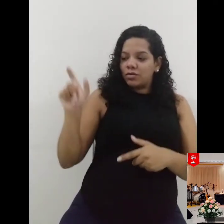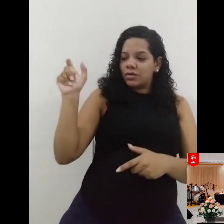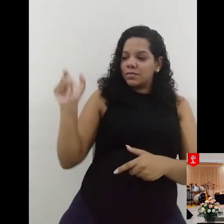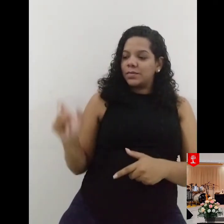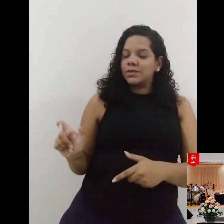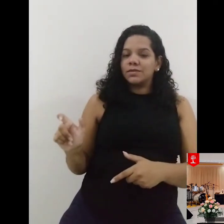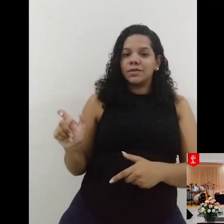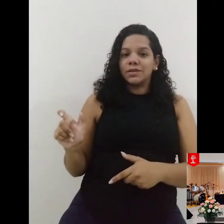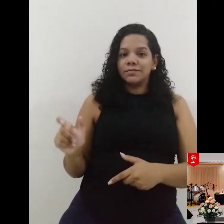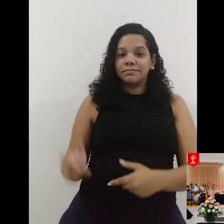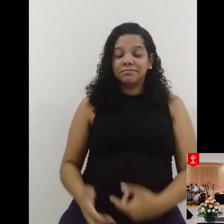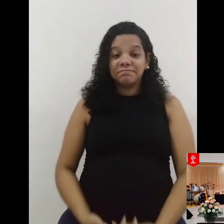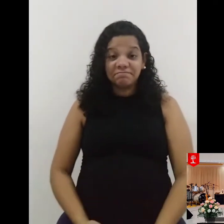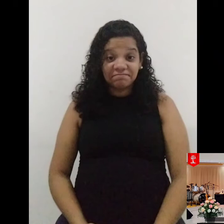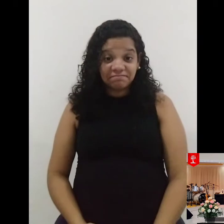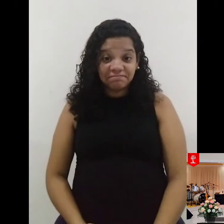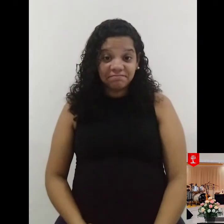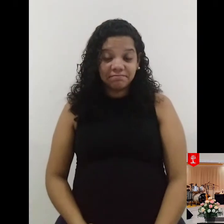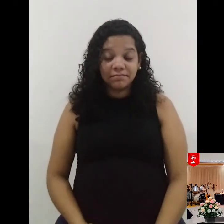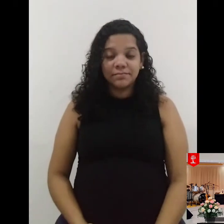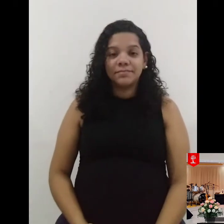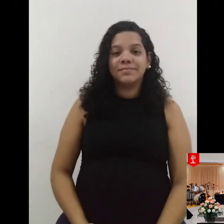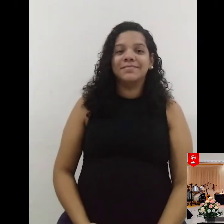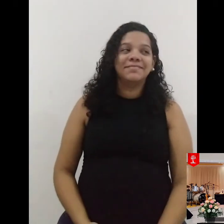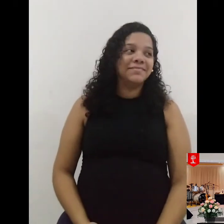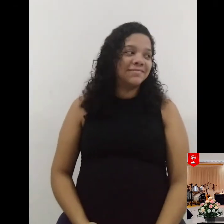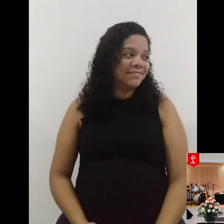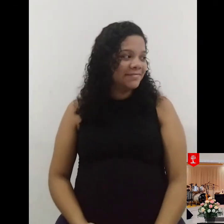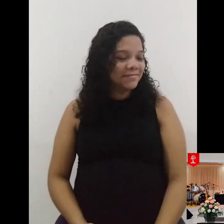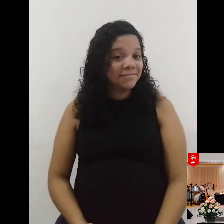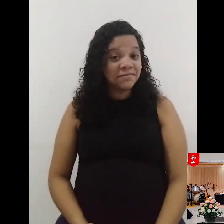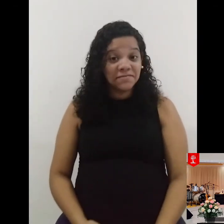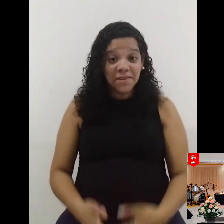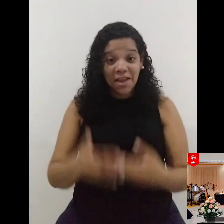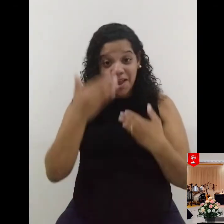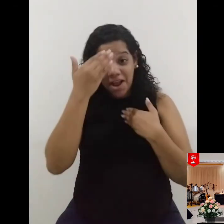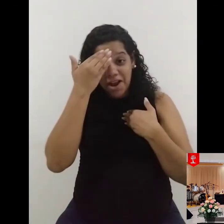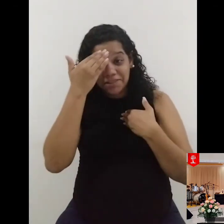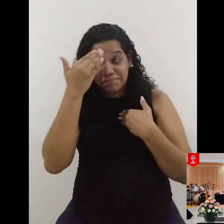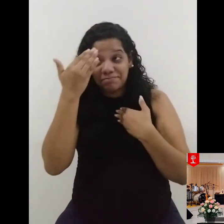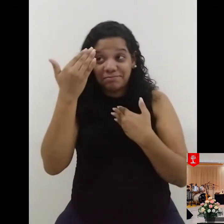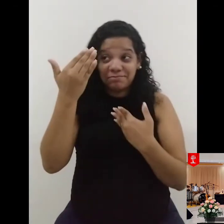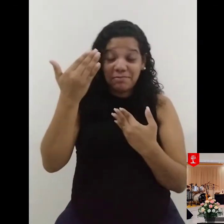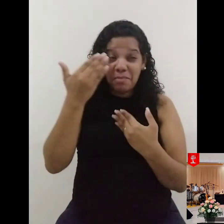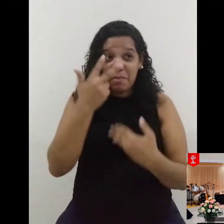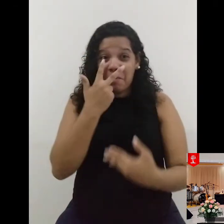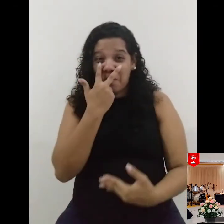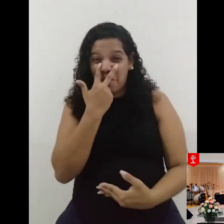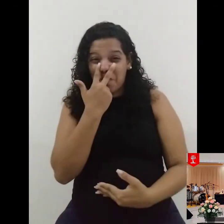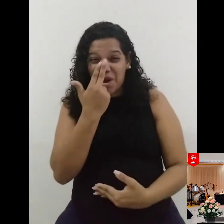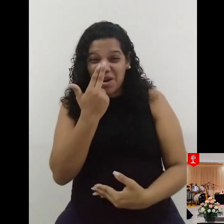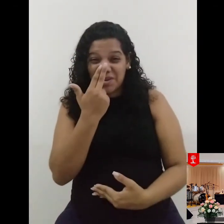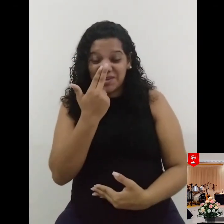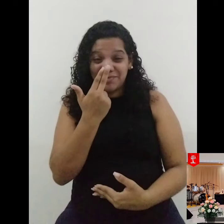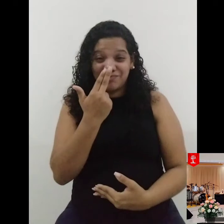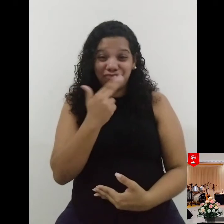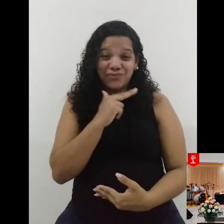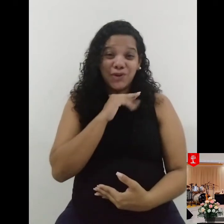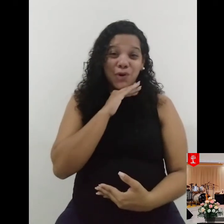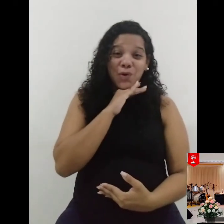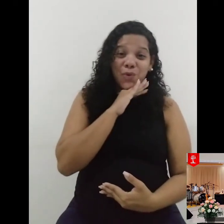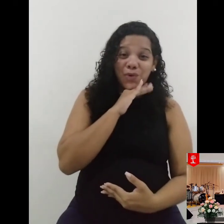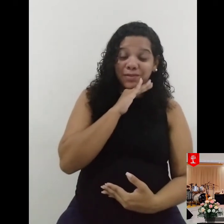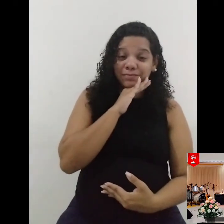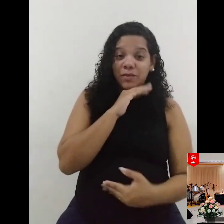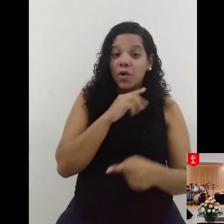misericórdia de Deus, os feitos de Deus que vêm em nosso favor, que nós não merecemos. Mas esse